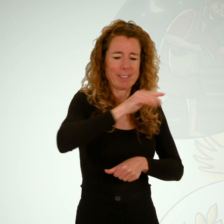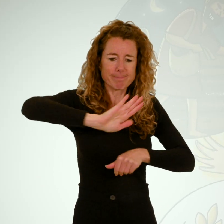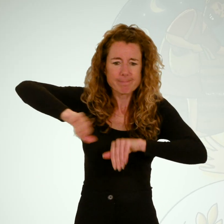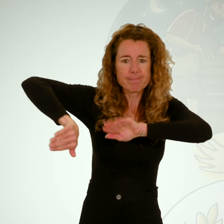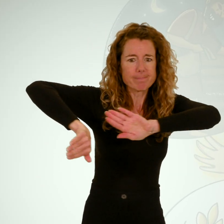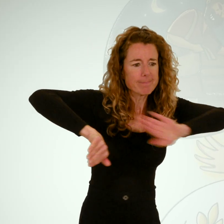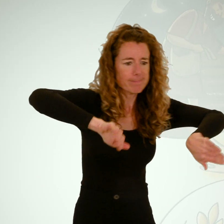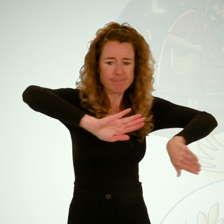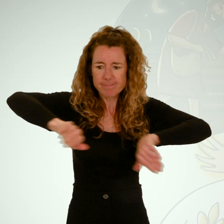mal.